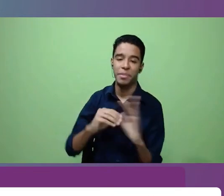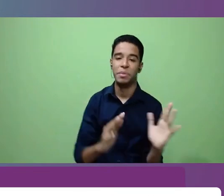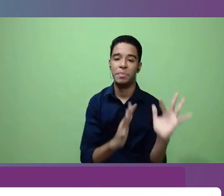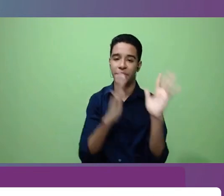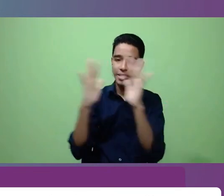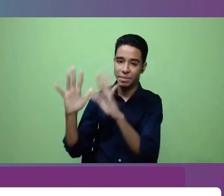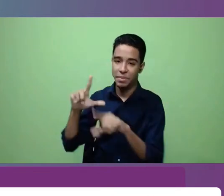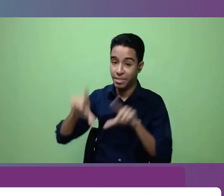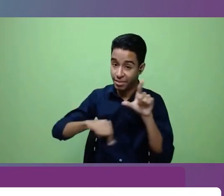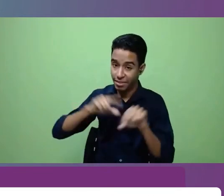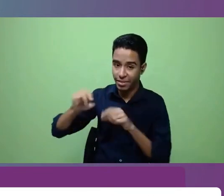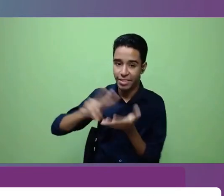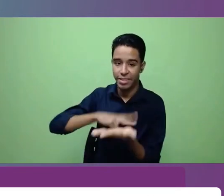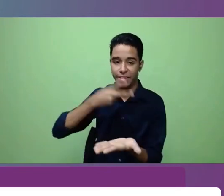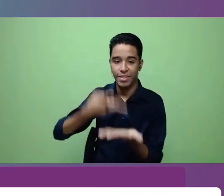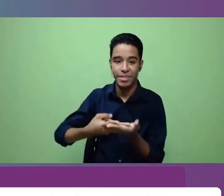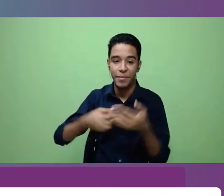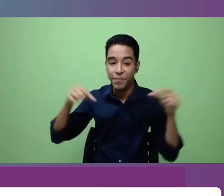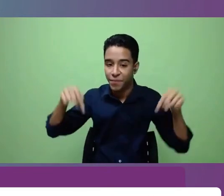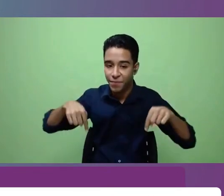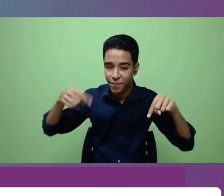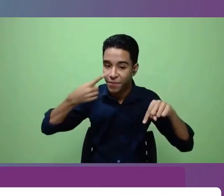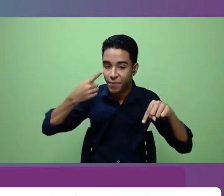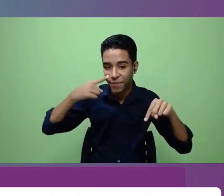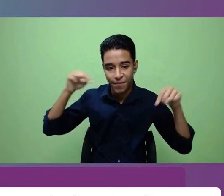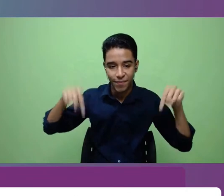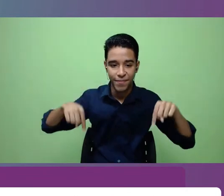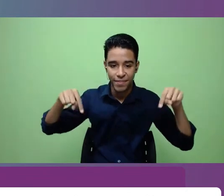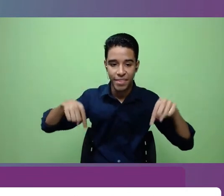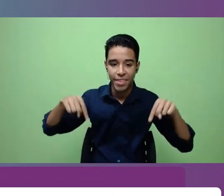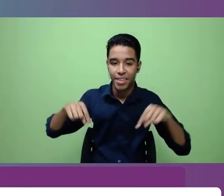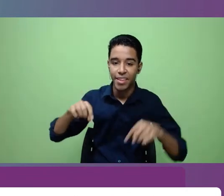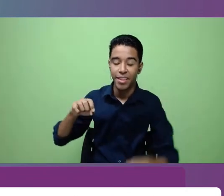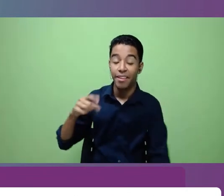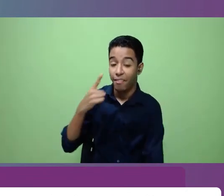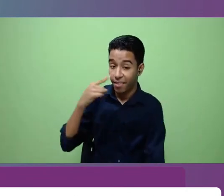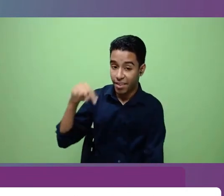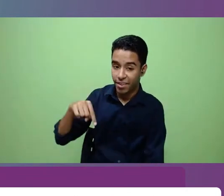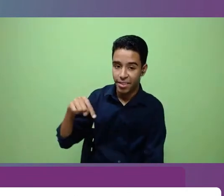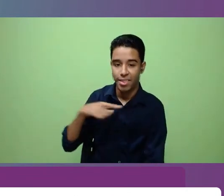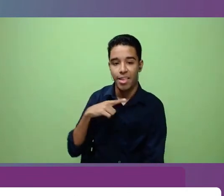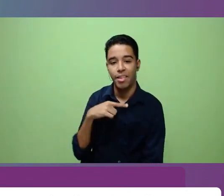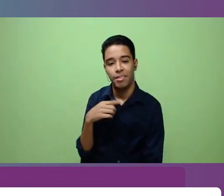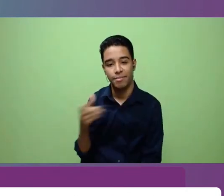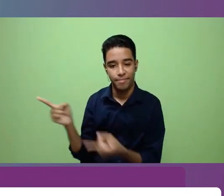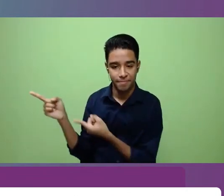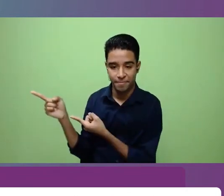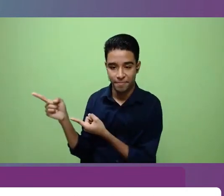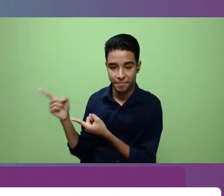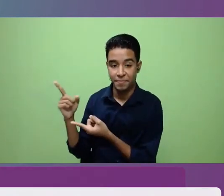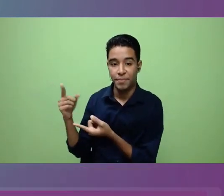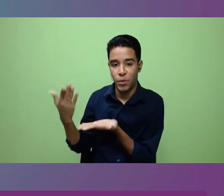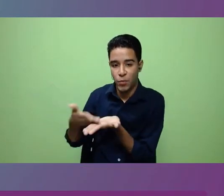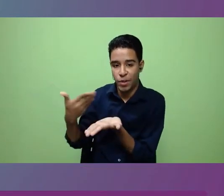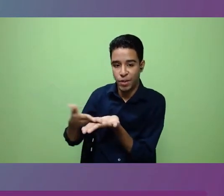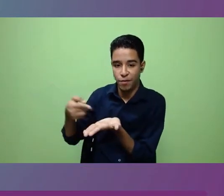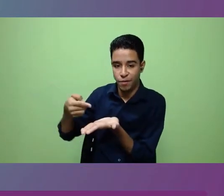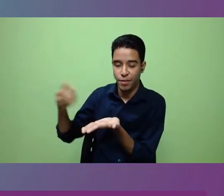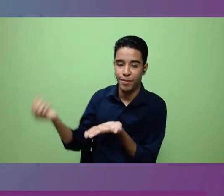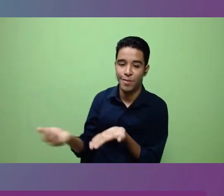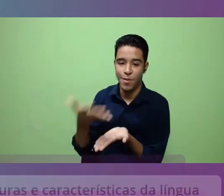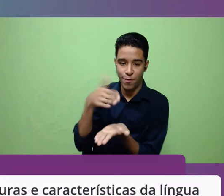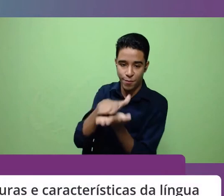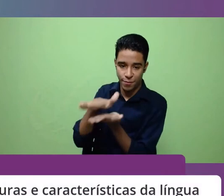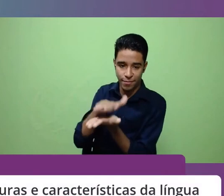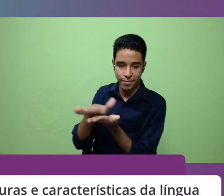Olha aqui, a nova versão, a nova edição do livro, Esther, foi essa aqui, ó, que a gente fez para os alunos dos